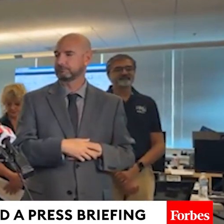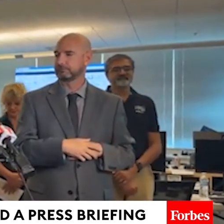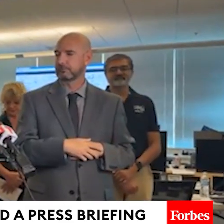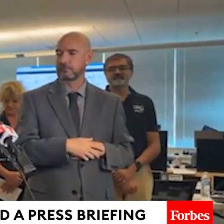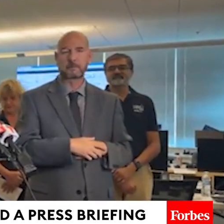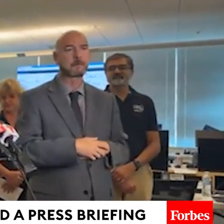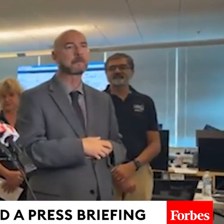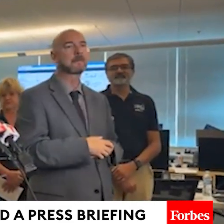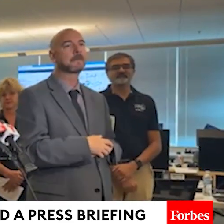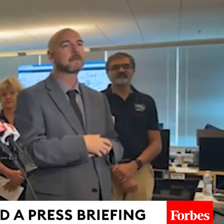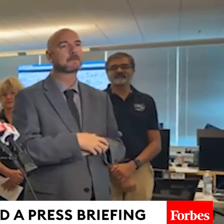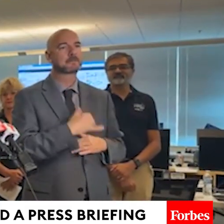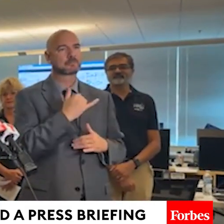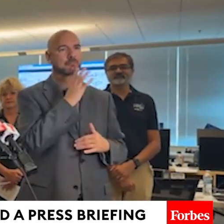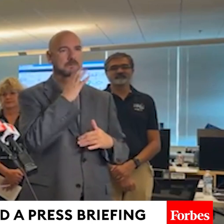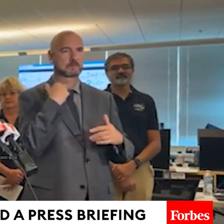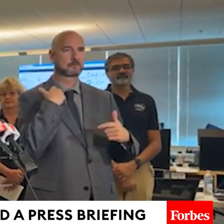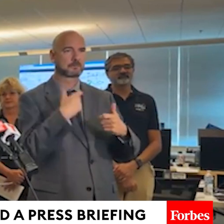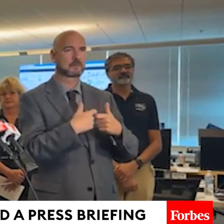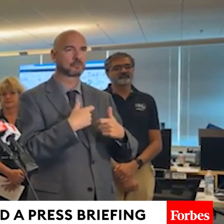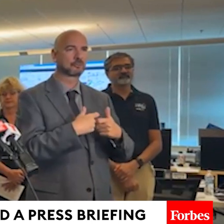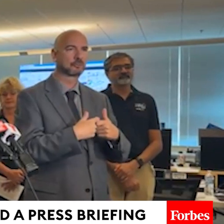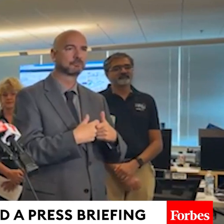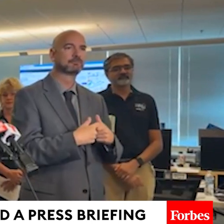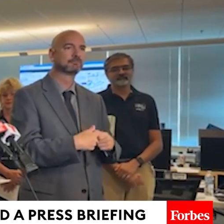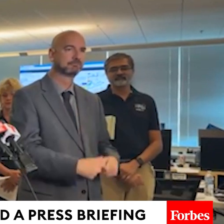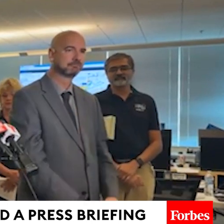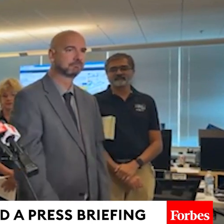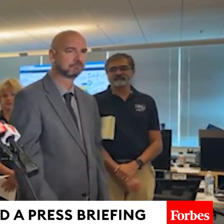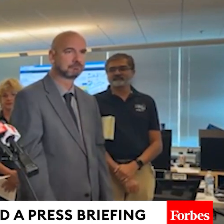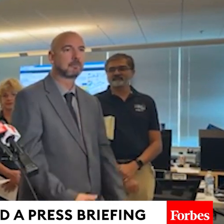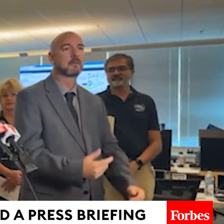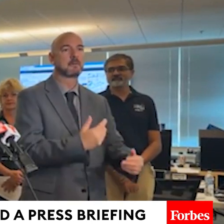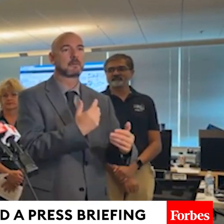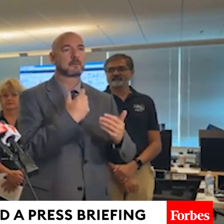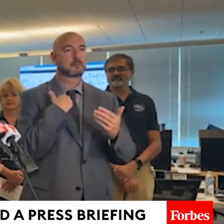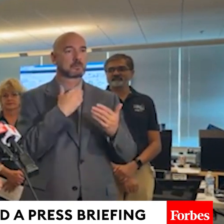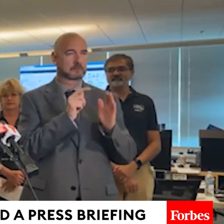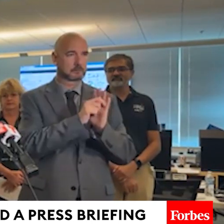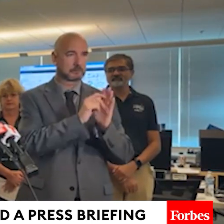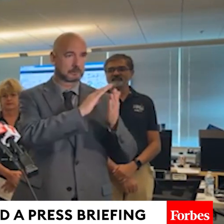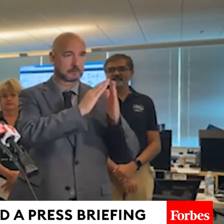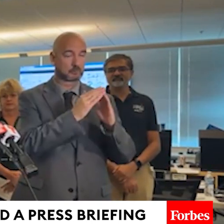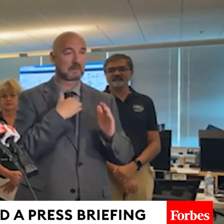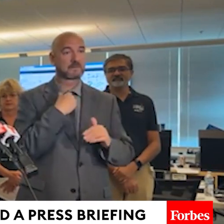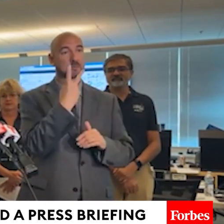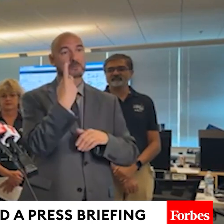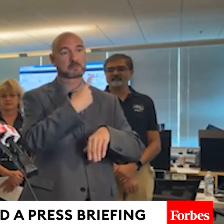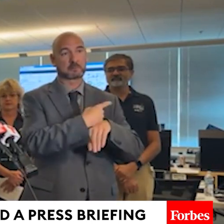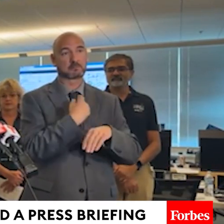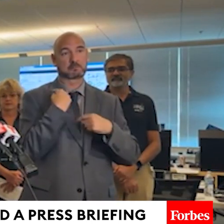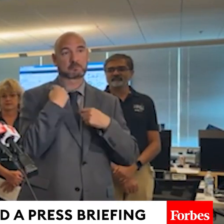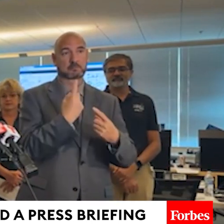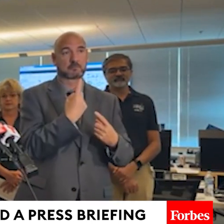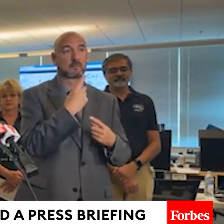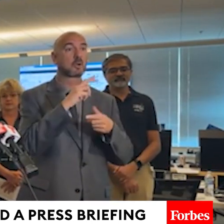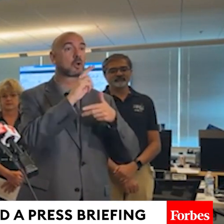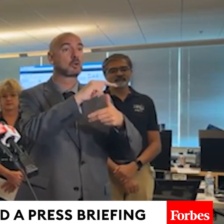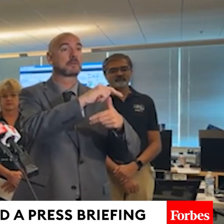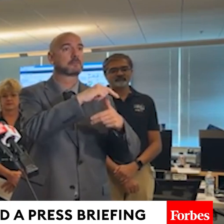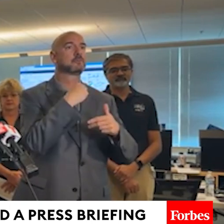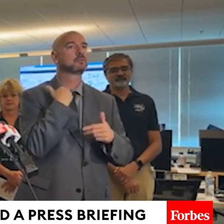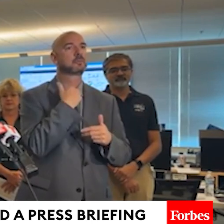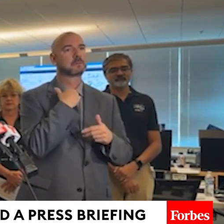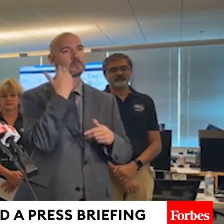Buenas tardes, Natalia Verdina, vocera para la ciudad de Tampa. Han pasado 2 días desde el huracán y sabemos que nuestra